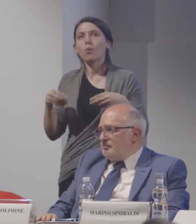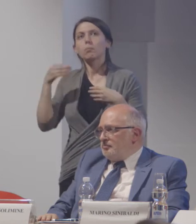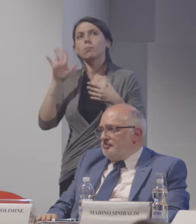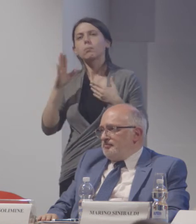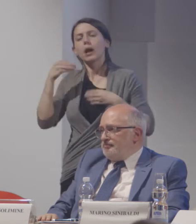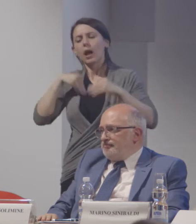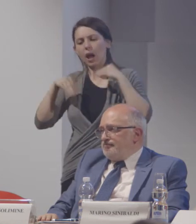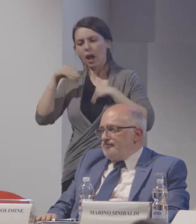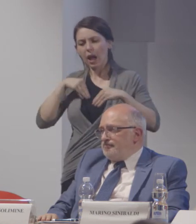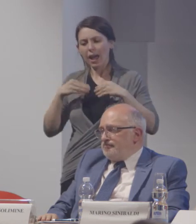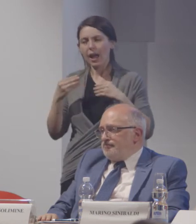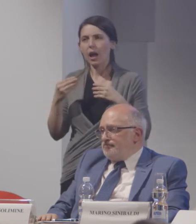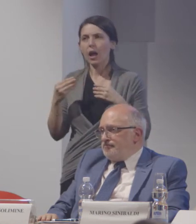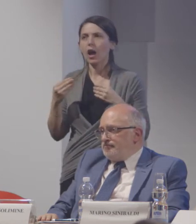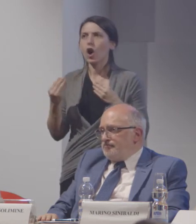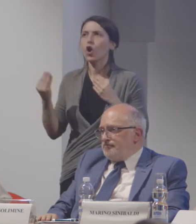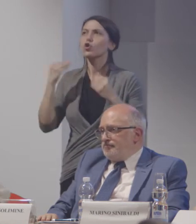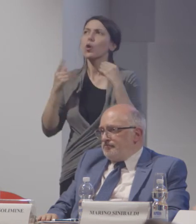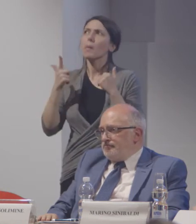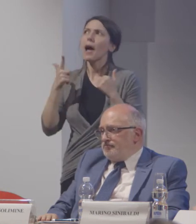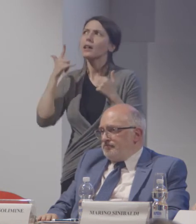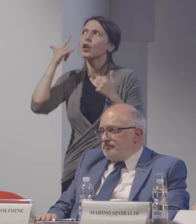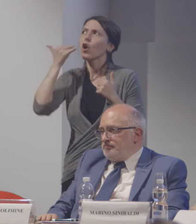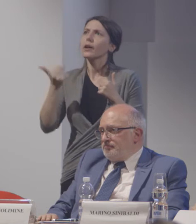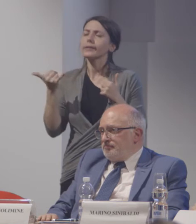un'interrogazione di tipo intellettuale è difficile.